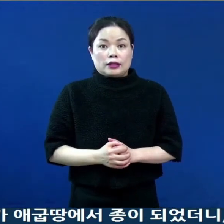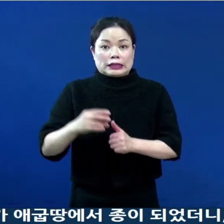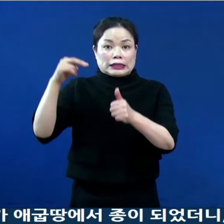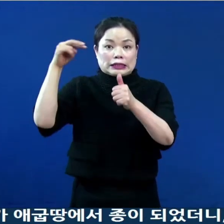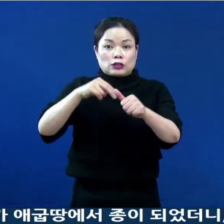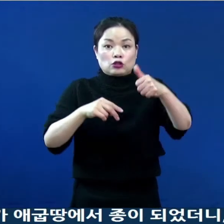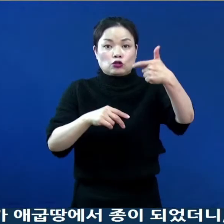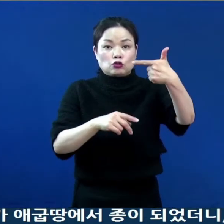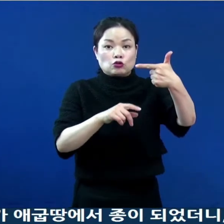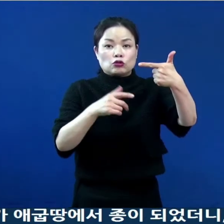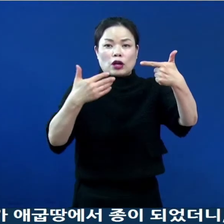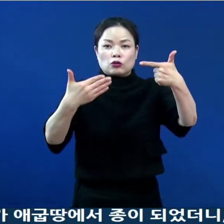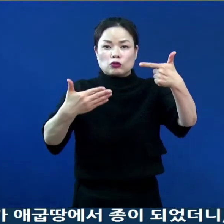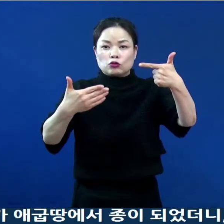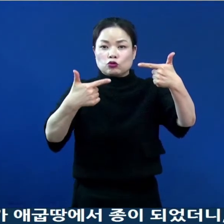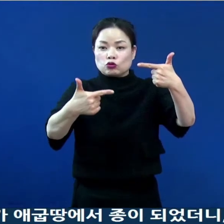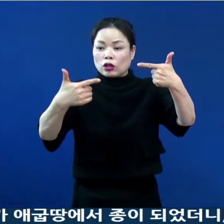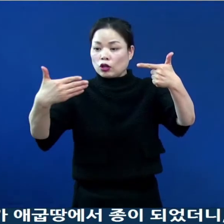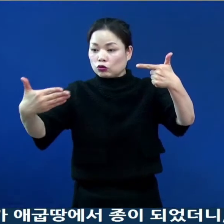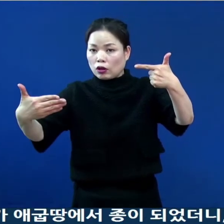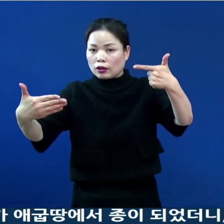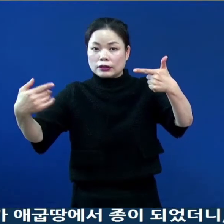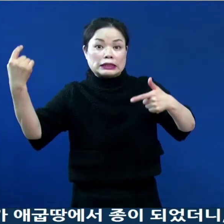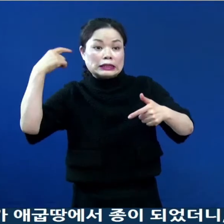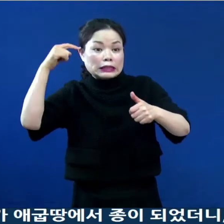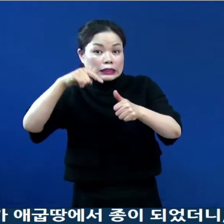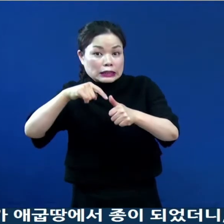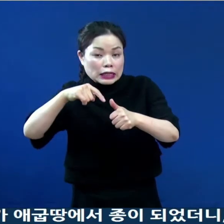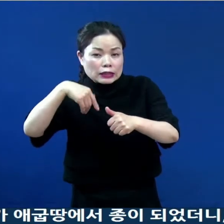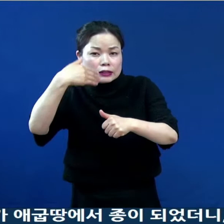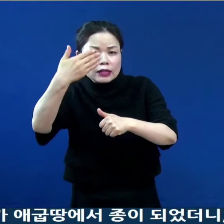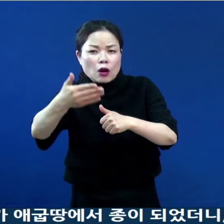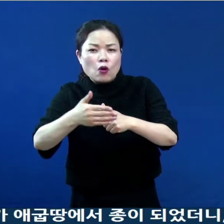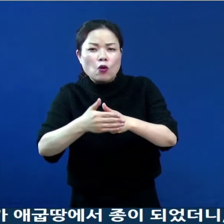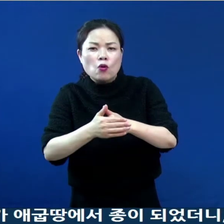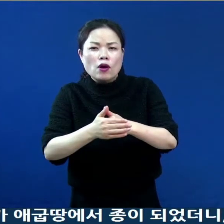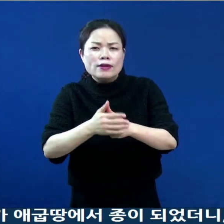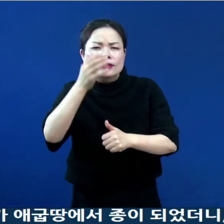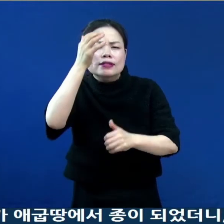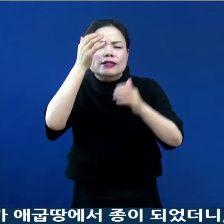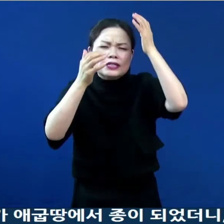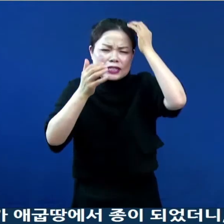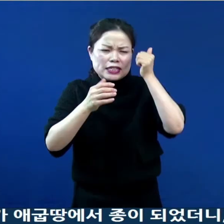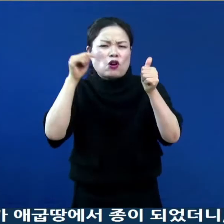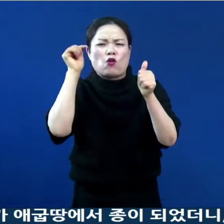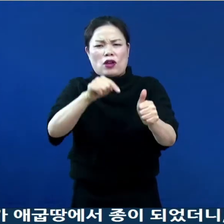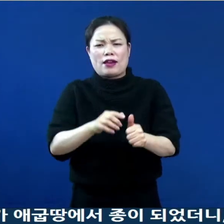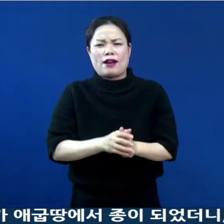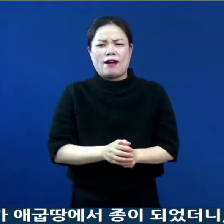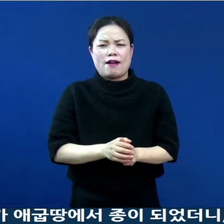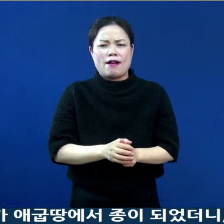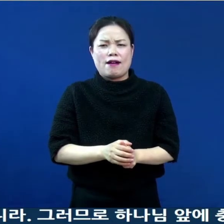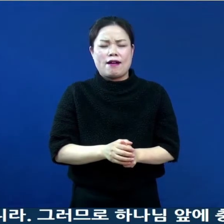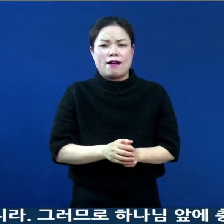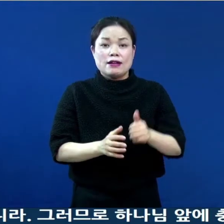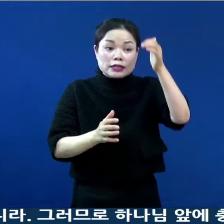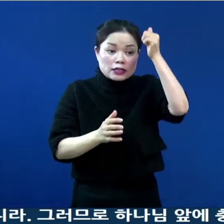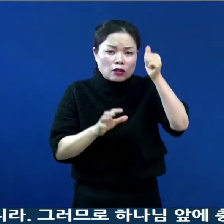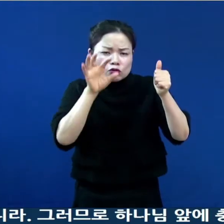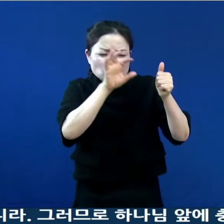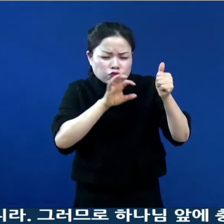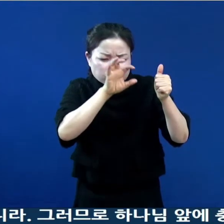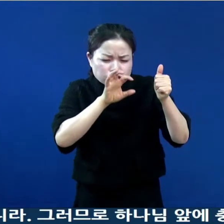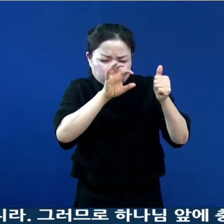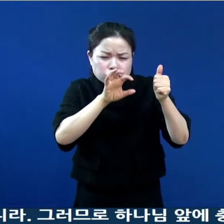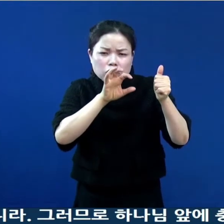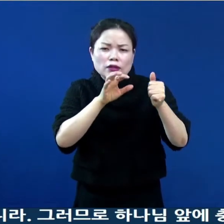신명기 6장 6절에서 9절 쉐마 들으라 이스라엘아, 그 다음 절이죠. 기억하라는 거예요. 얼마나 기억을 위해서 훈련을